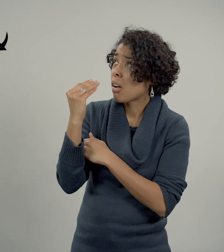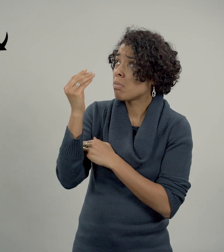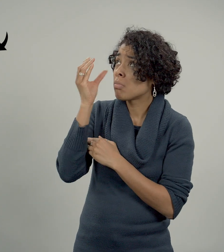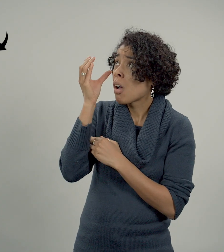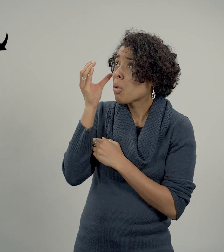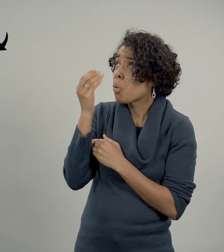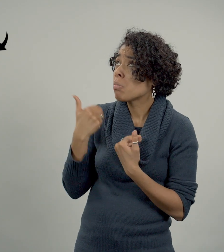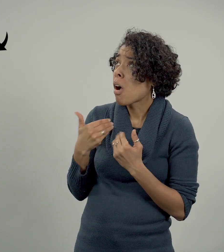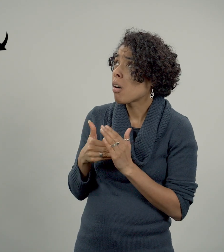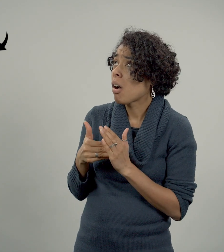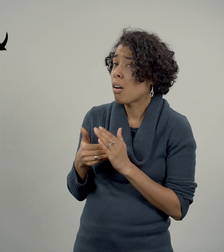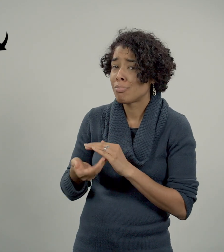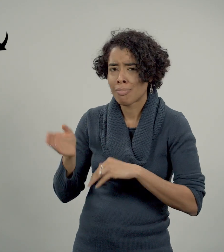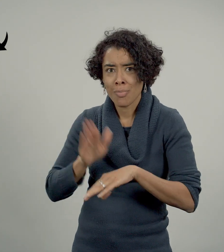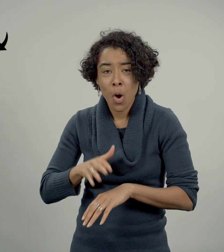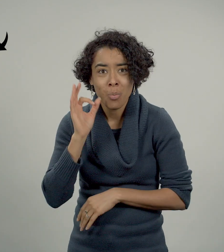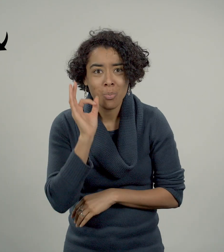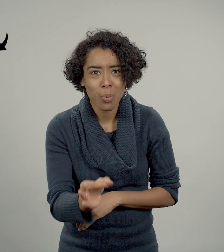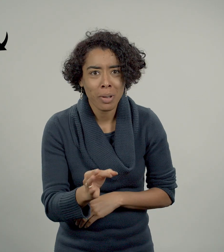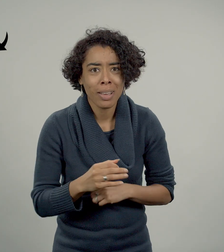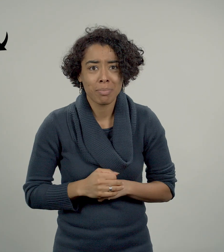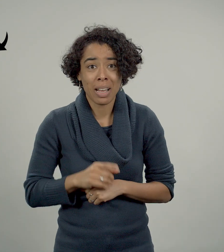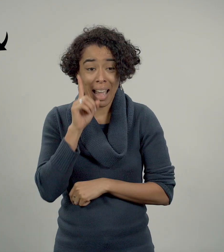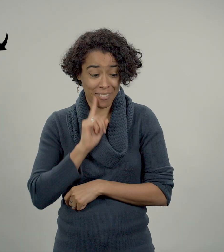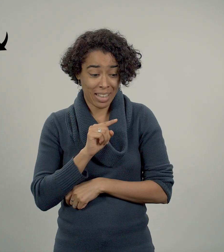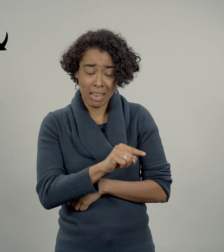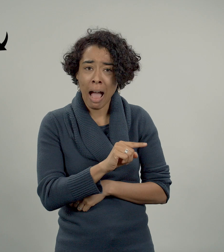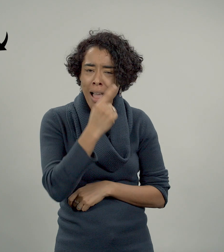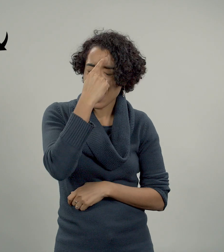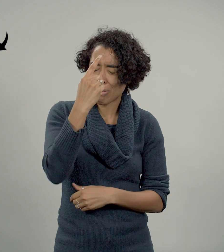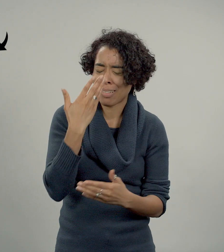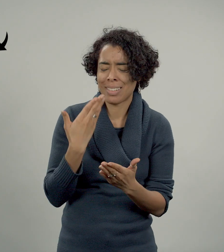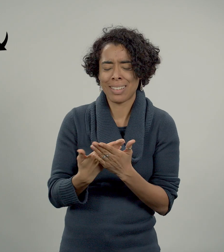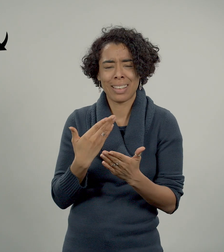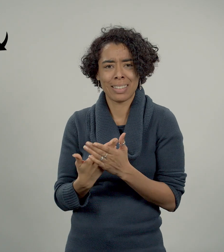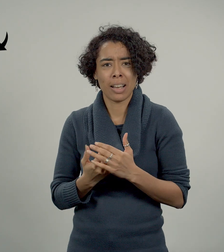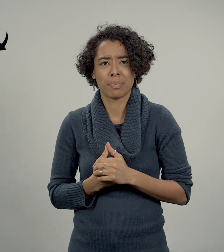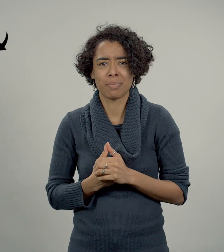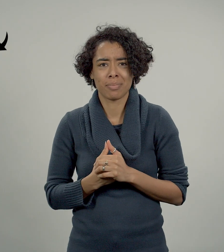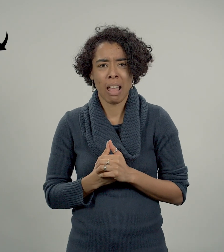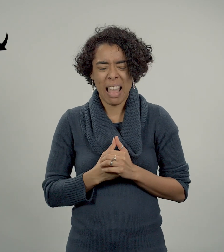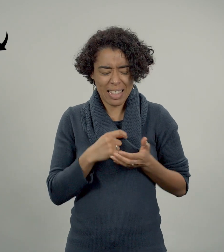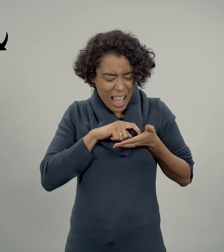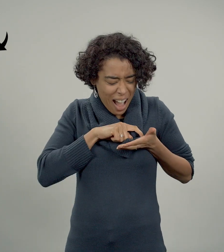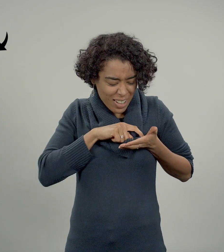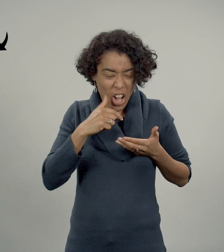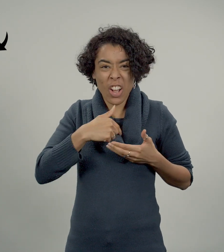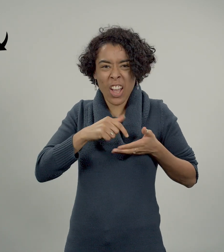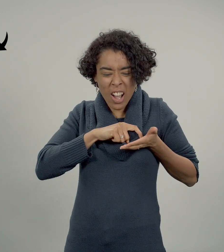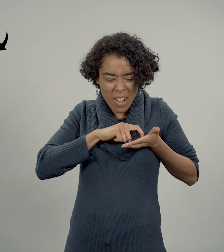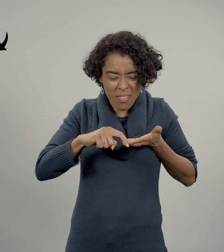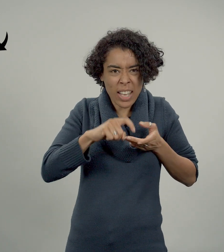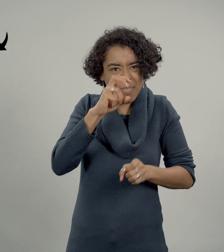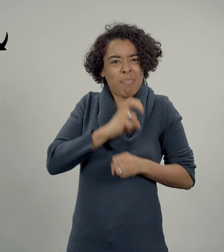entend. Et pourtant, c'est vrai. Et cette petite fille, elle le croyait. Les mots gravés dans son cœur devaient sûrement ressembler